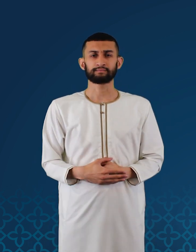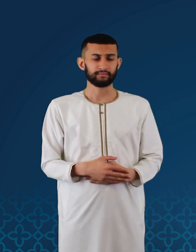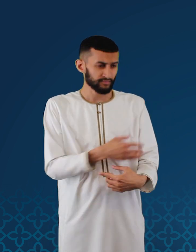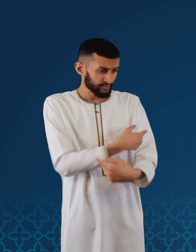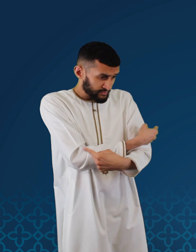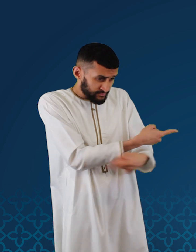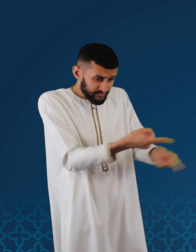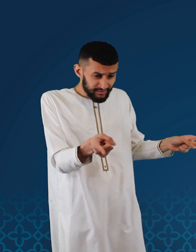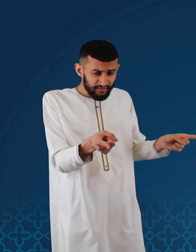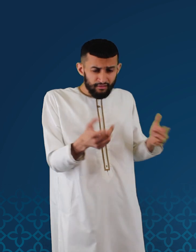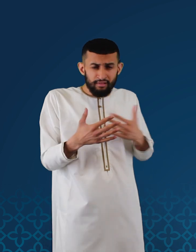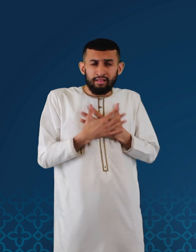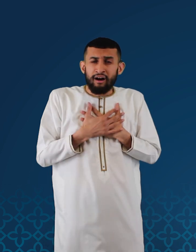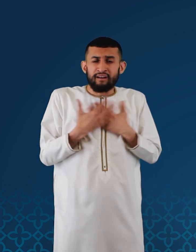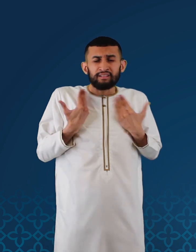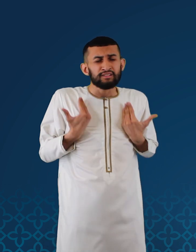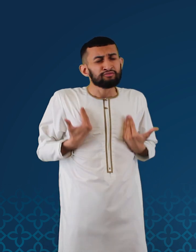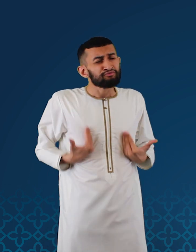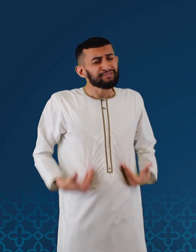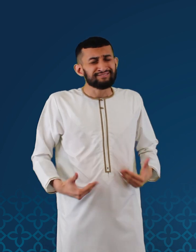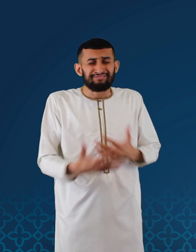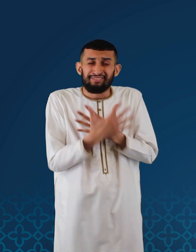وتحبون المال حبا